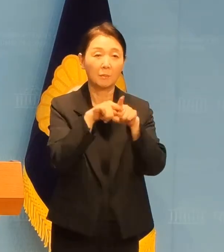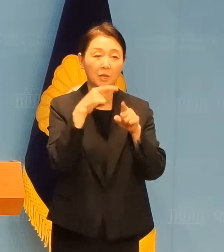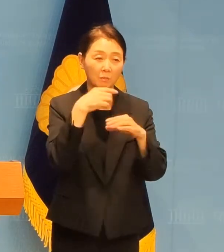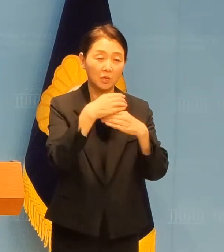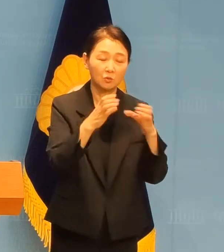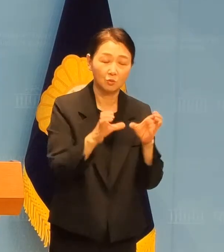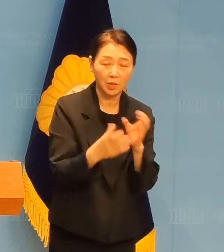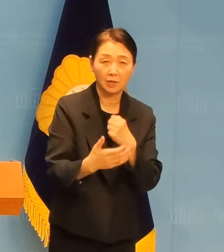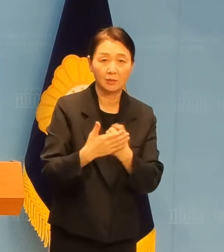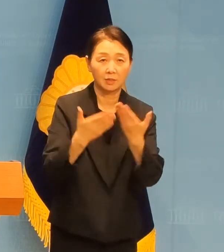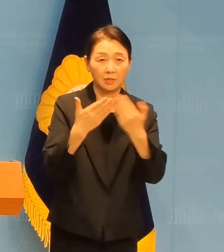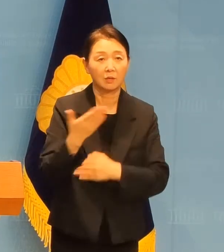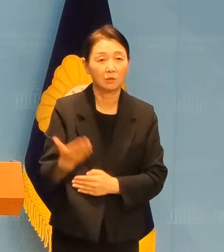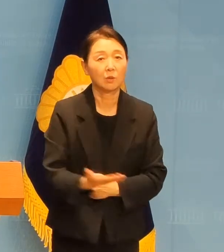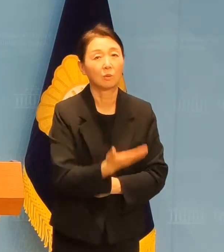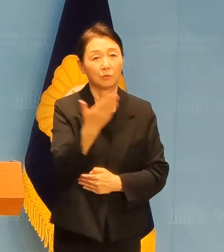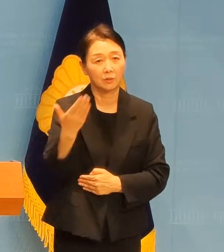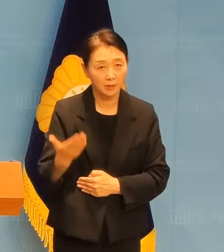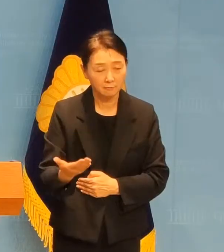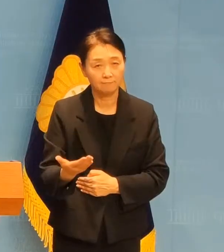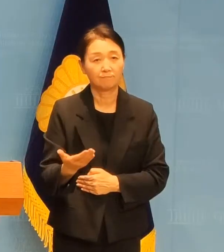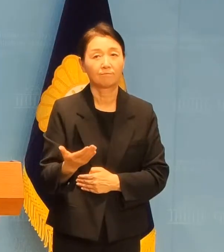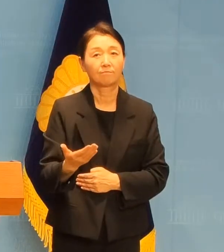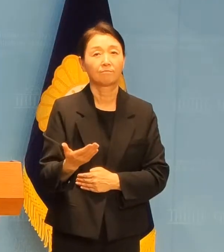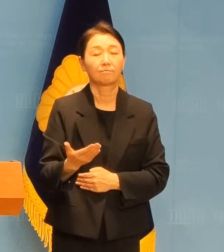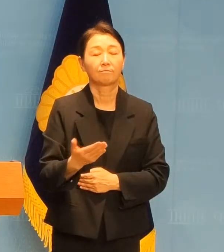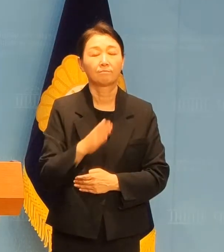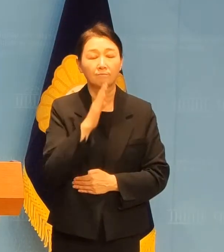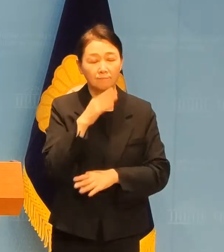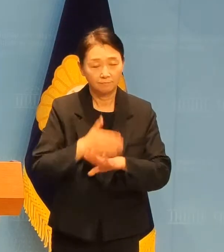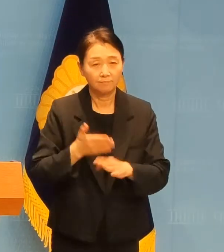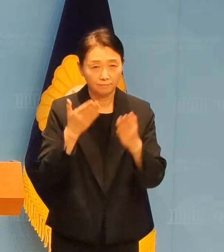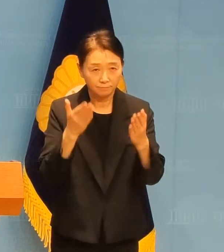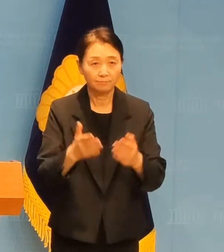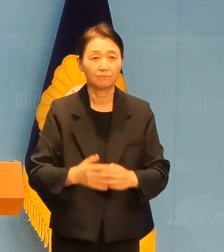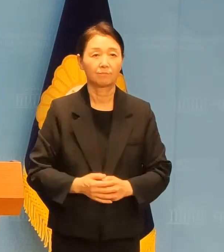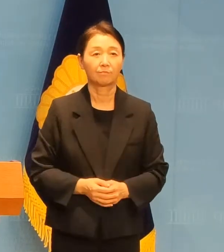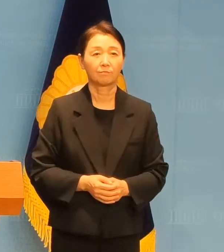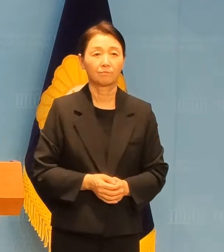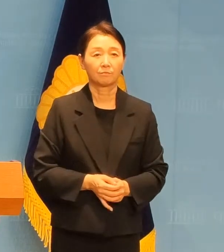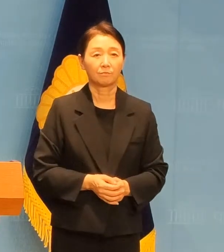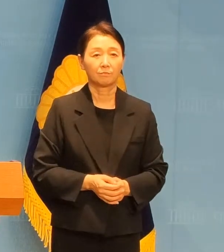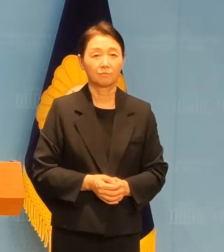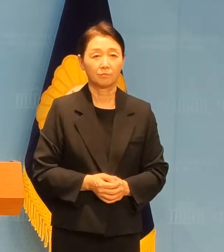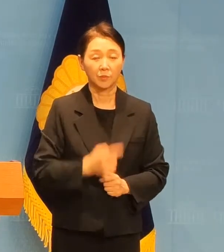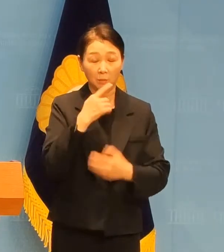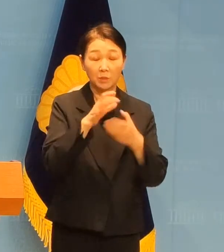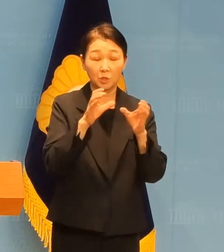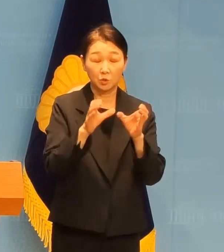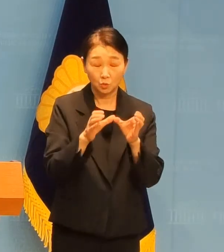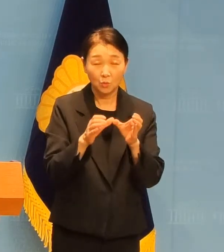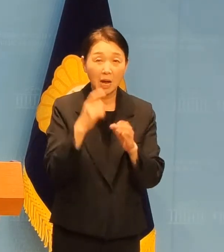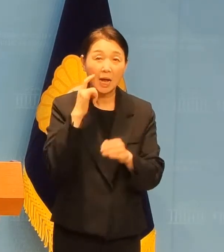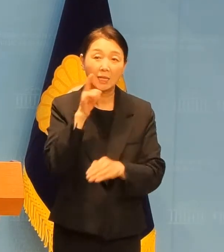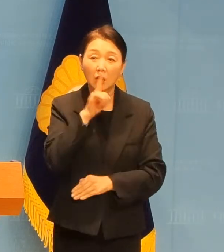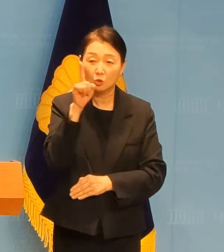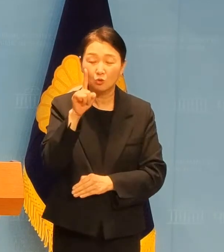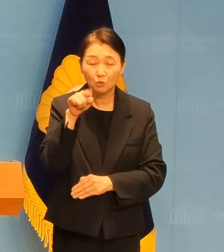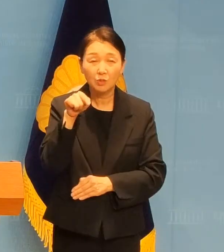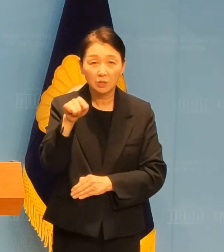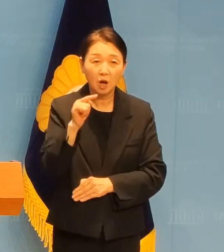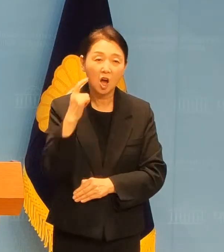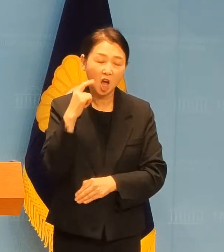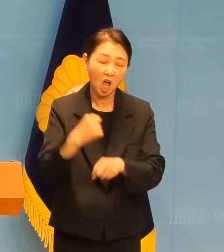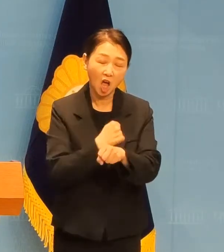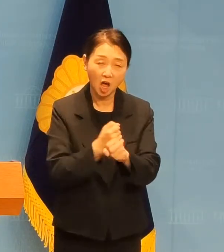민주당을 지지하고 성원해 주신 국민 여러분들께 깊이 감사의 말씀을 드립니다. 저희 민주파출소는 허위 조작 정보로부터